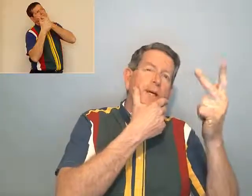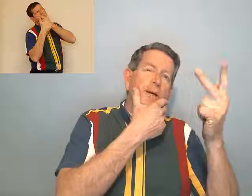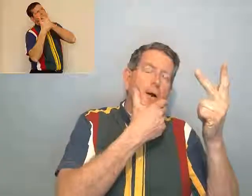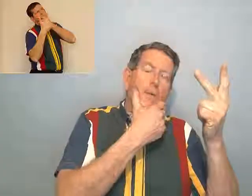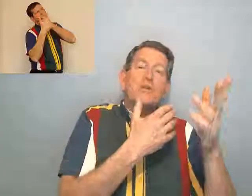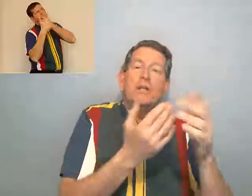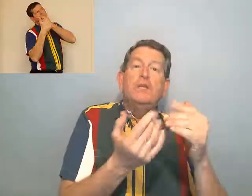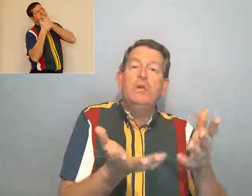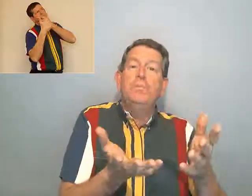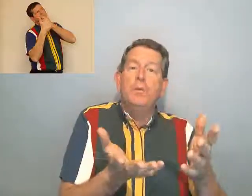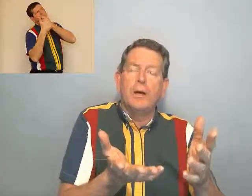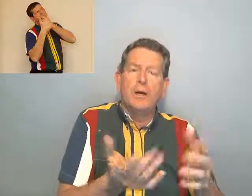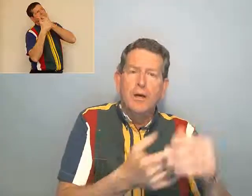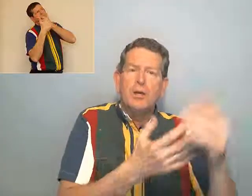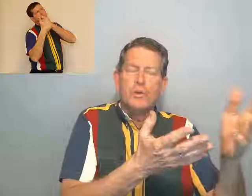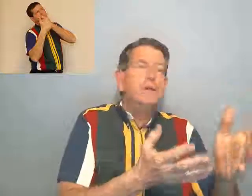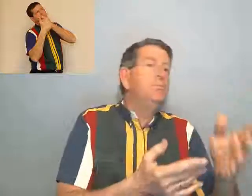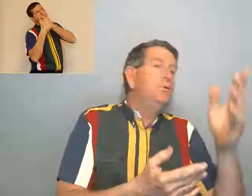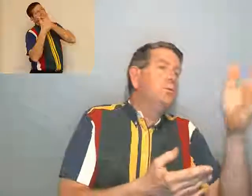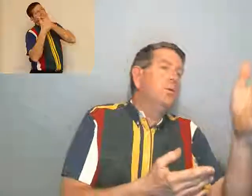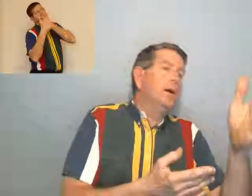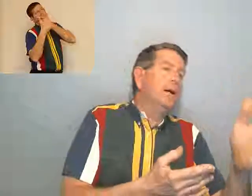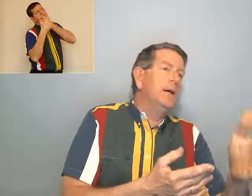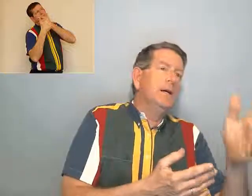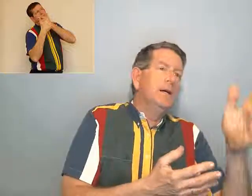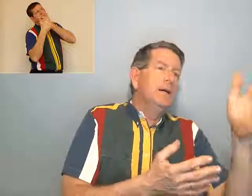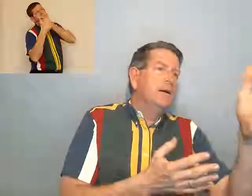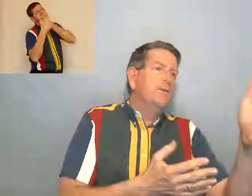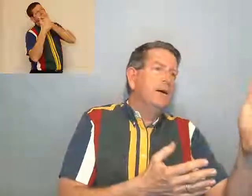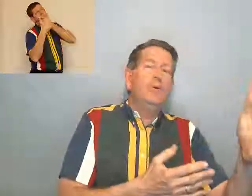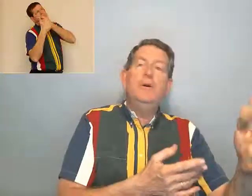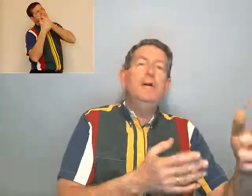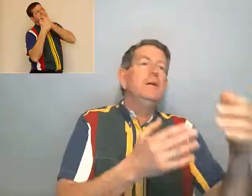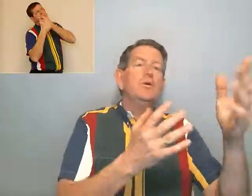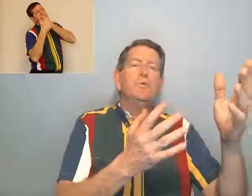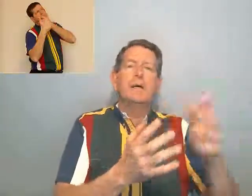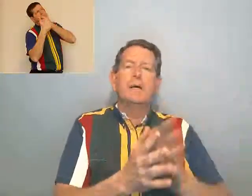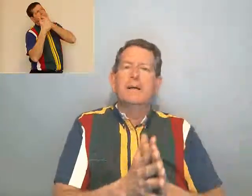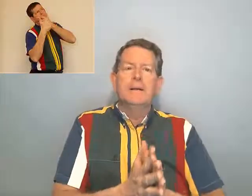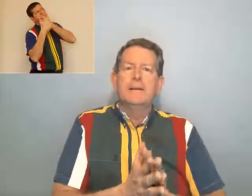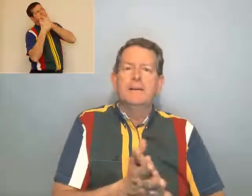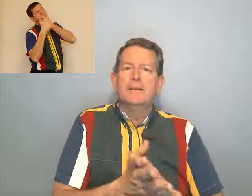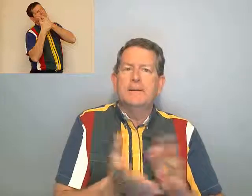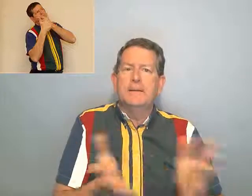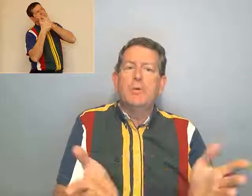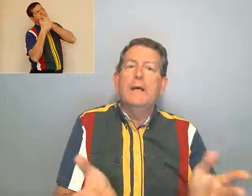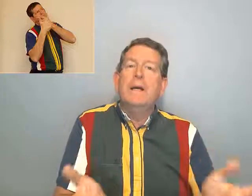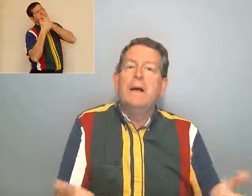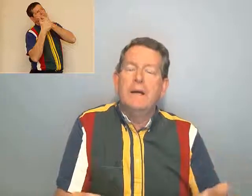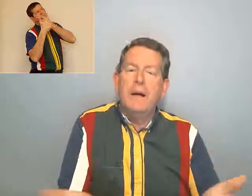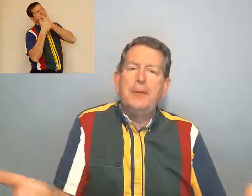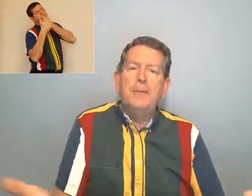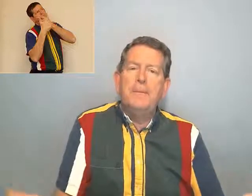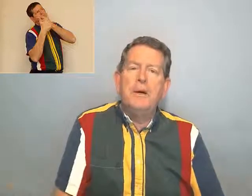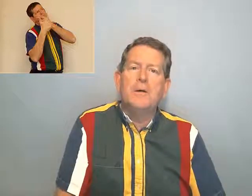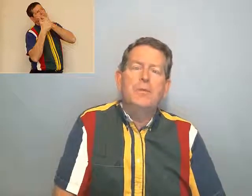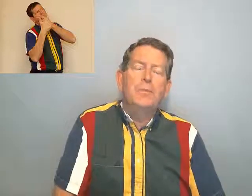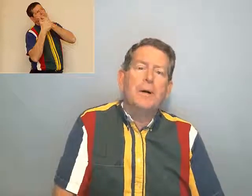En fait, j'ai dit tu pourrais. Je lui ai dit tu pourrais faire le lit, tu pourrais nettoyer l'appartement, tu pourrais faire